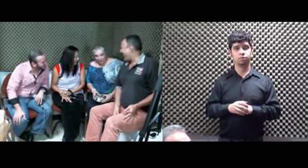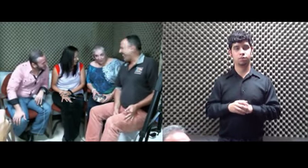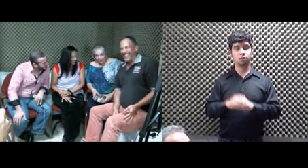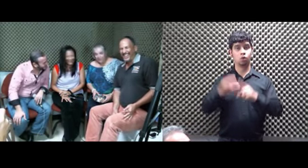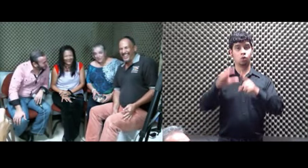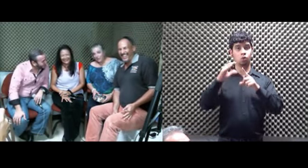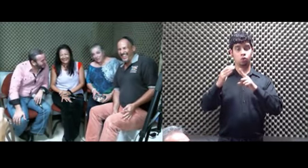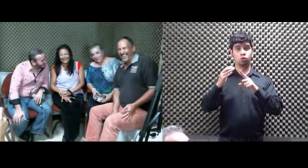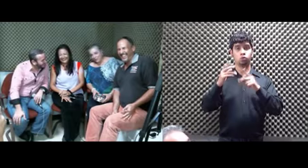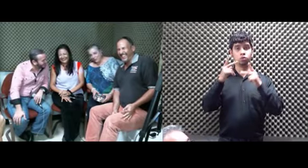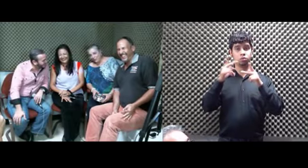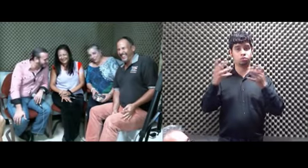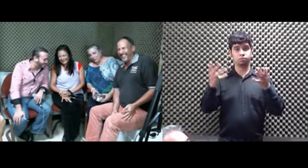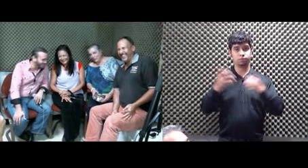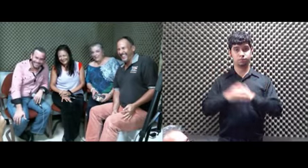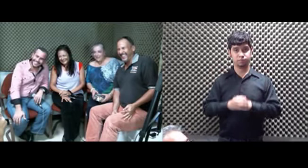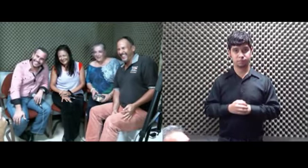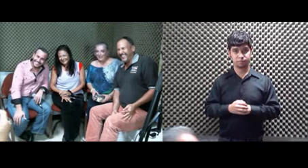Cultura popular es